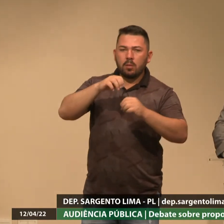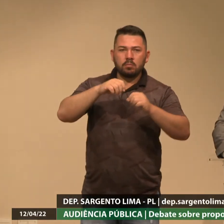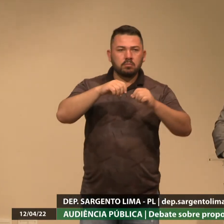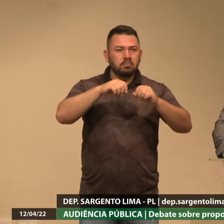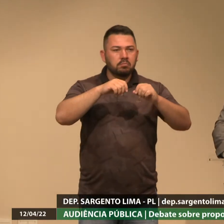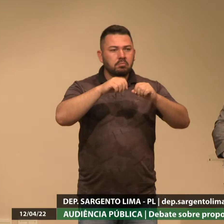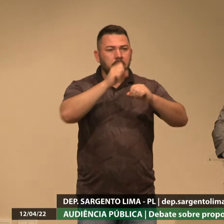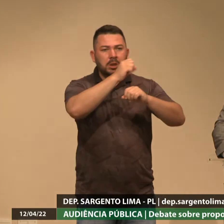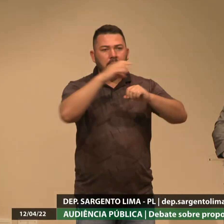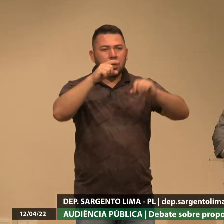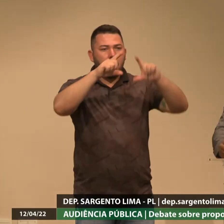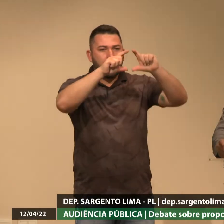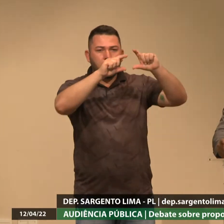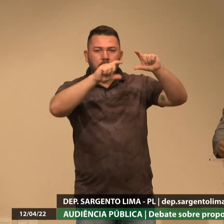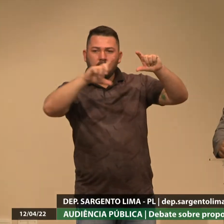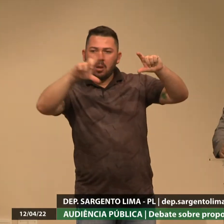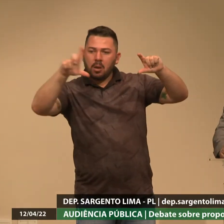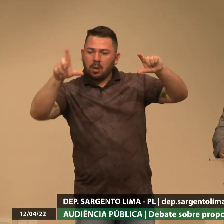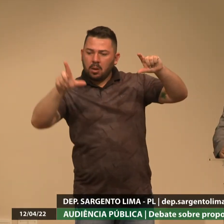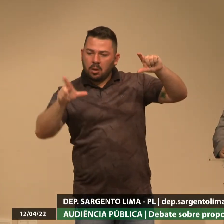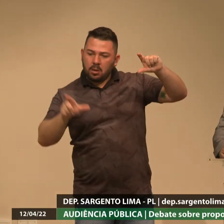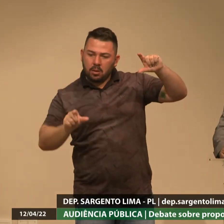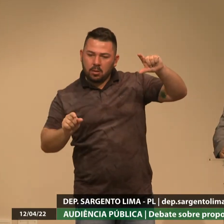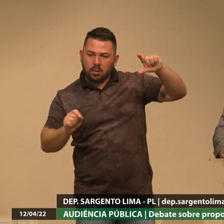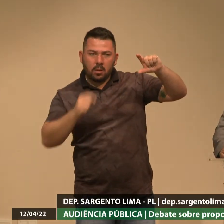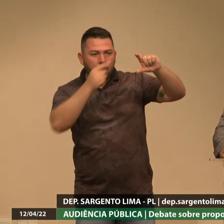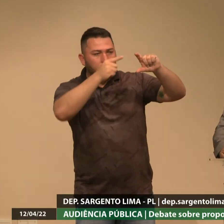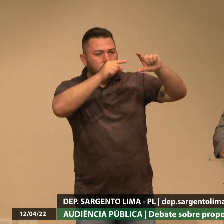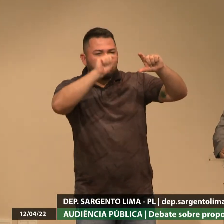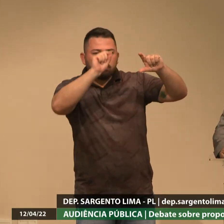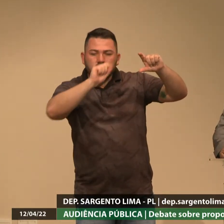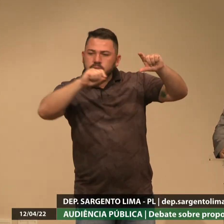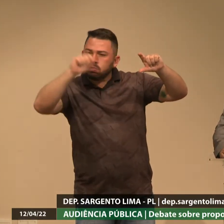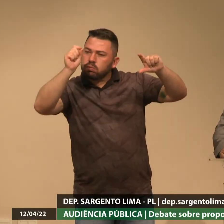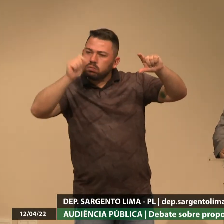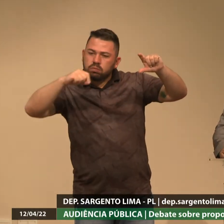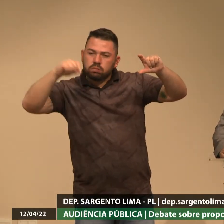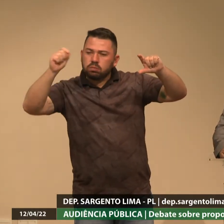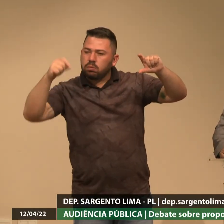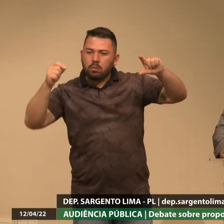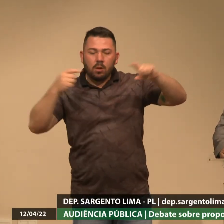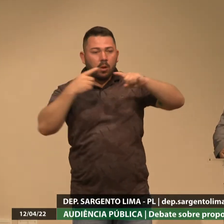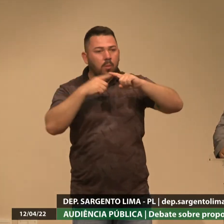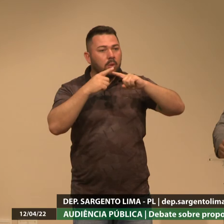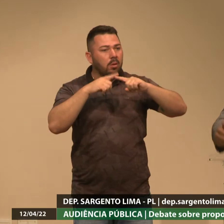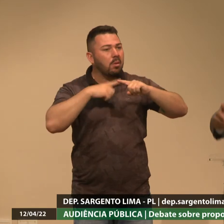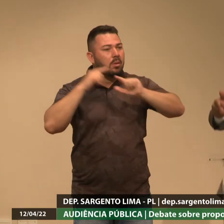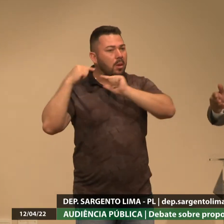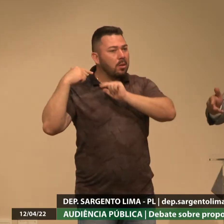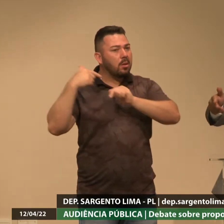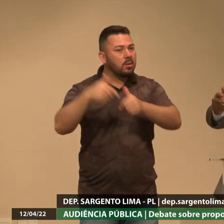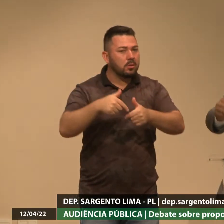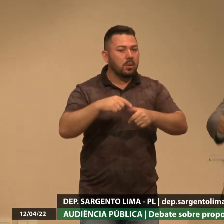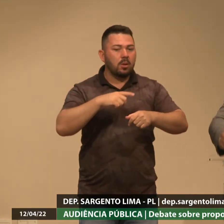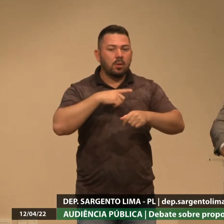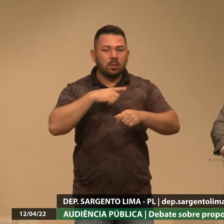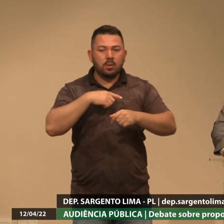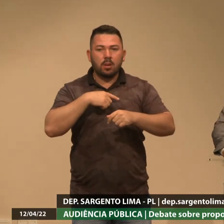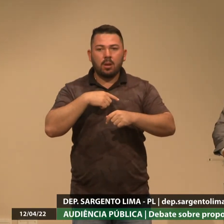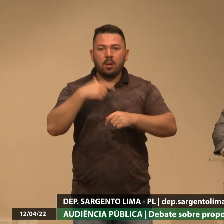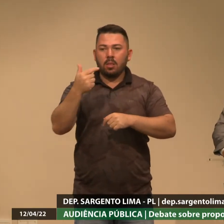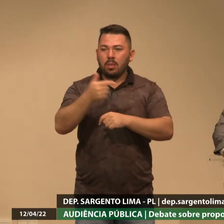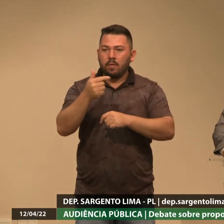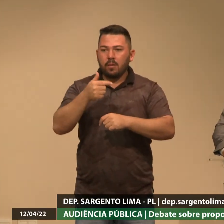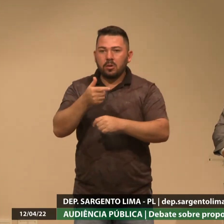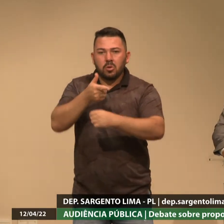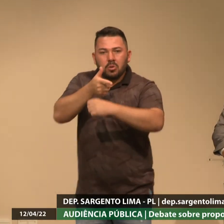Catarina inteiro mas Lima Por que que tem uma rota tão complexa assim porque tem tradições que nós temos o tiro de calibre 22